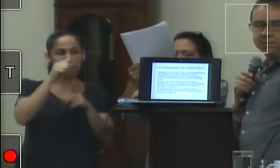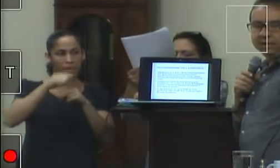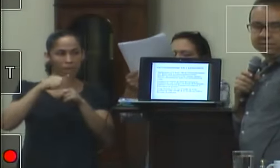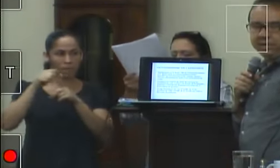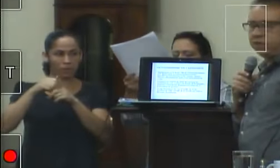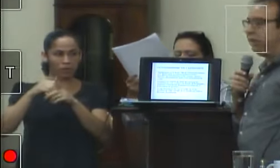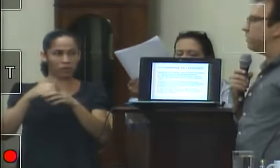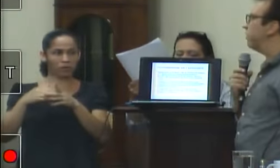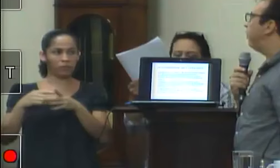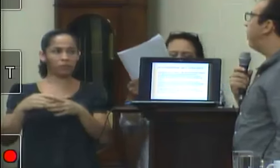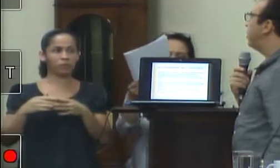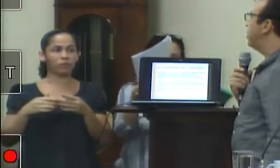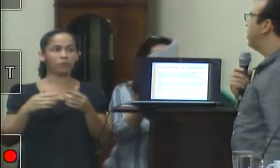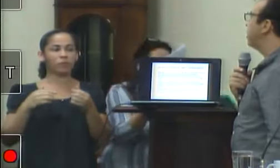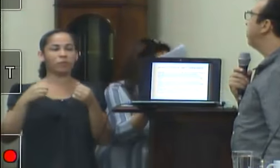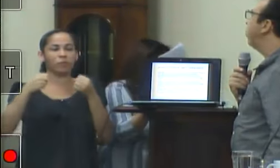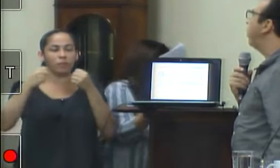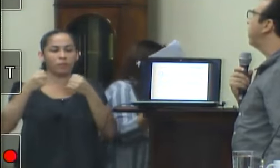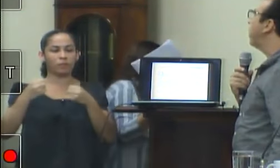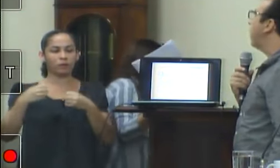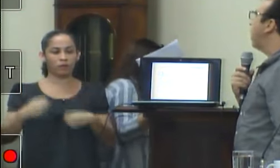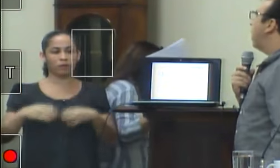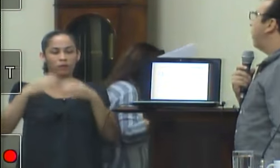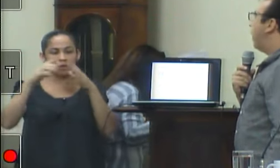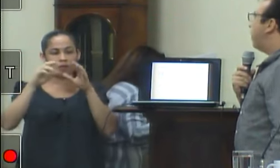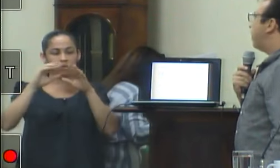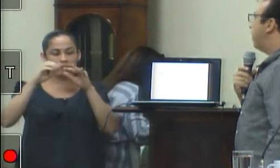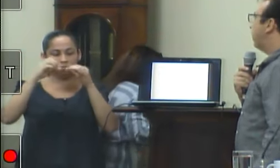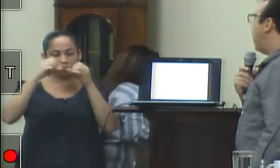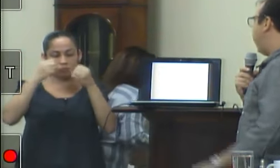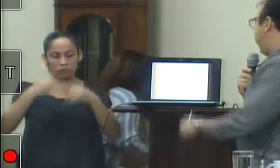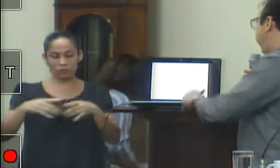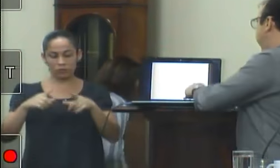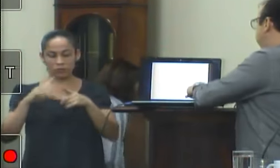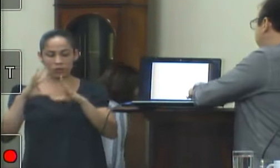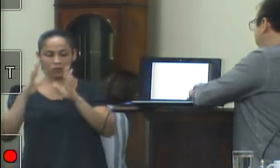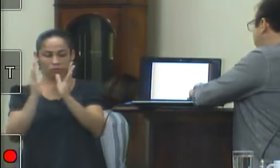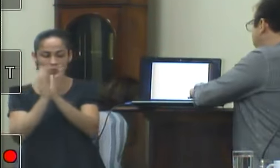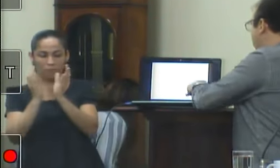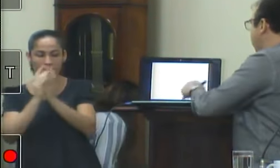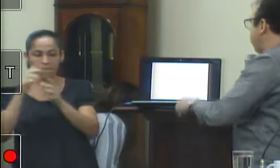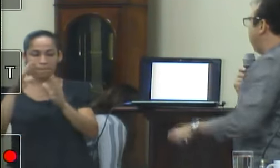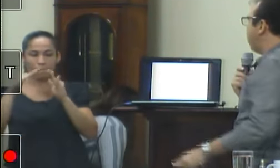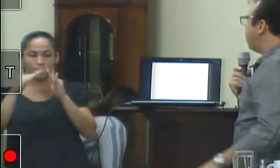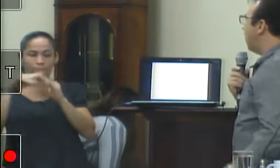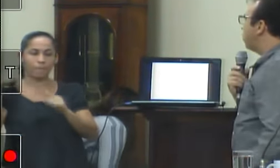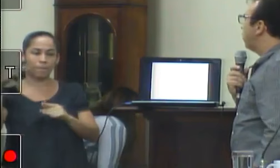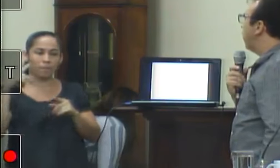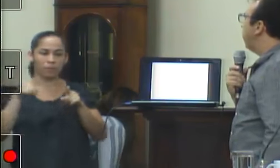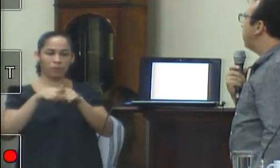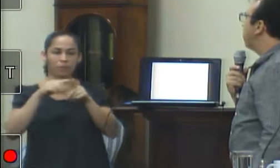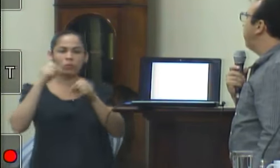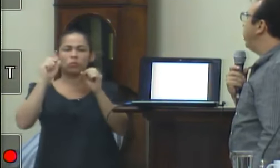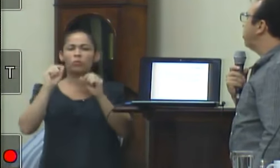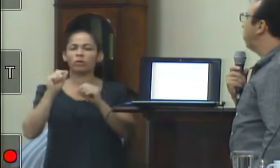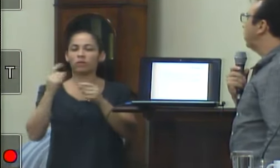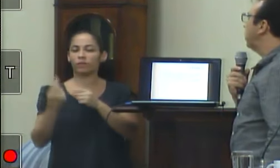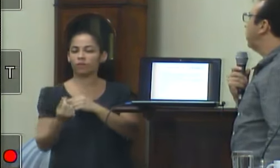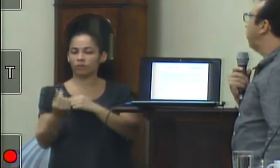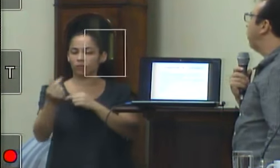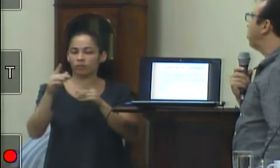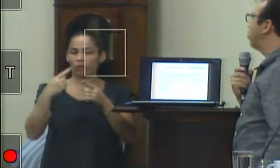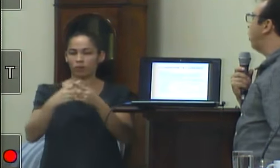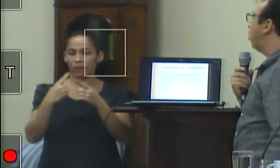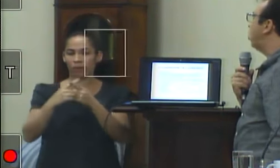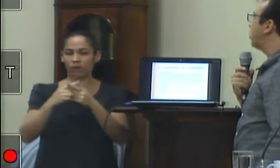casas legislativas em forma de audiência pública para apresentar os dados preconizados, né? Basicamente, o montante